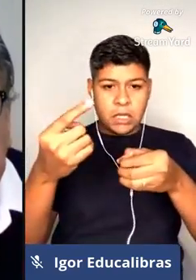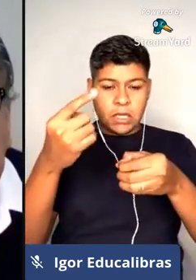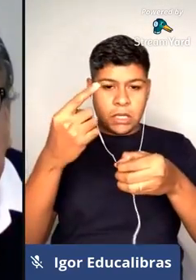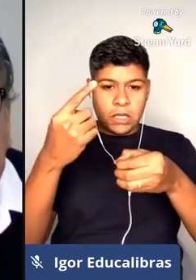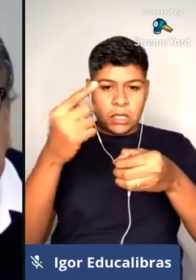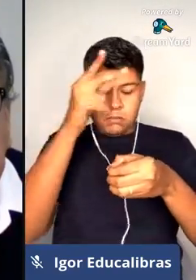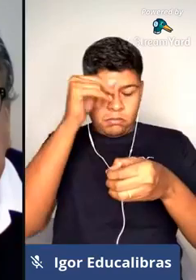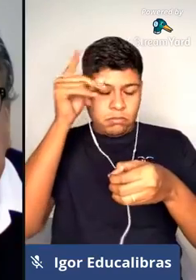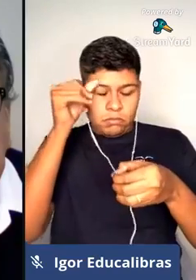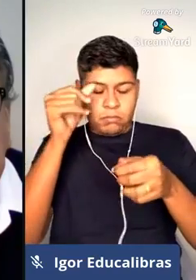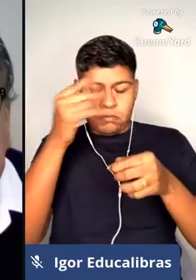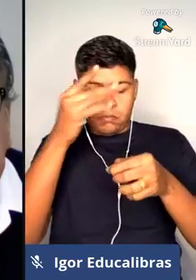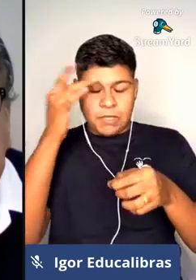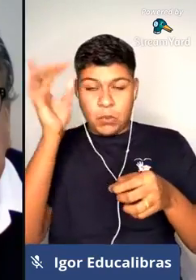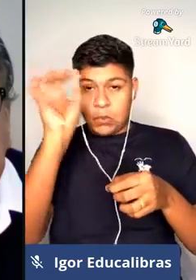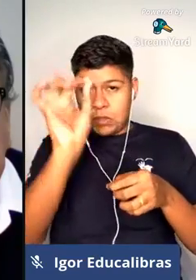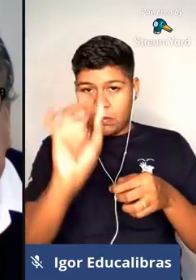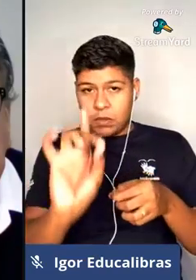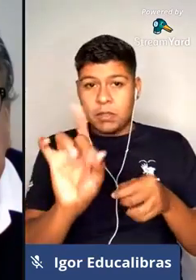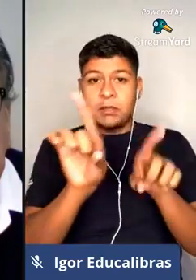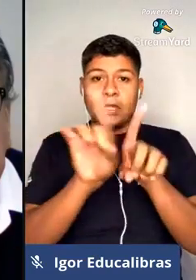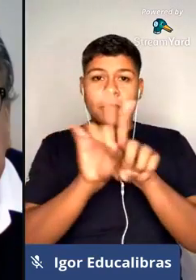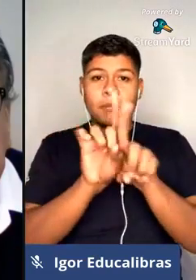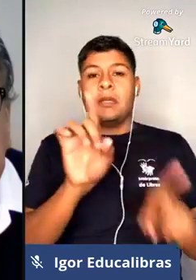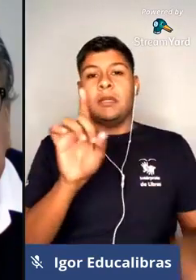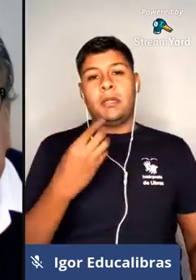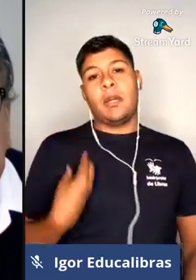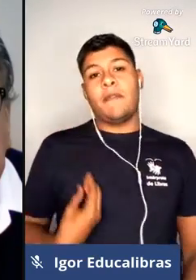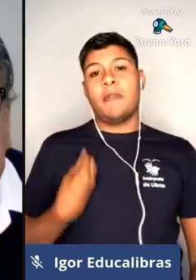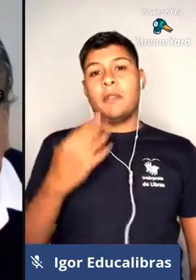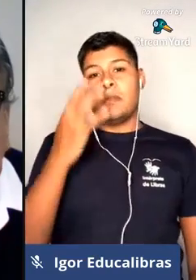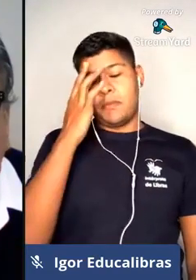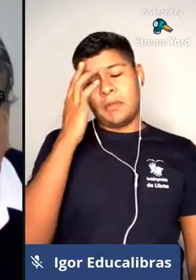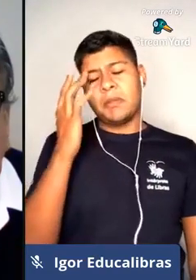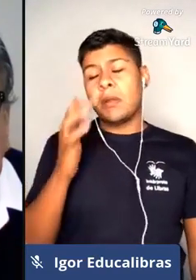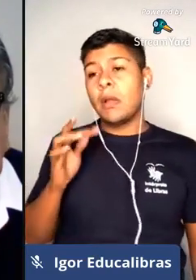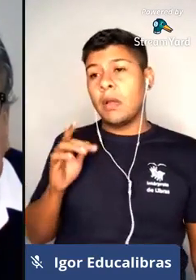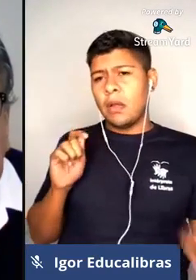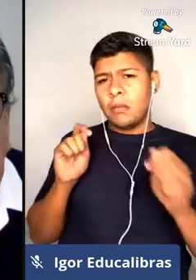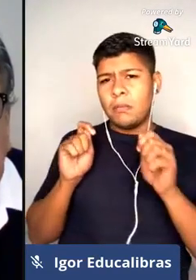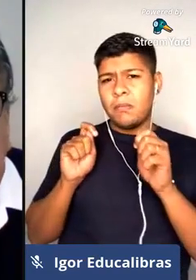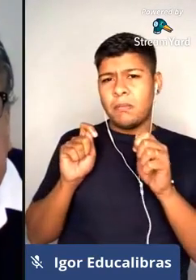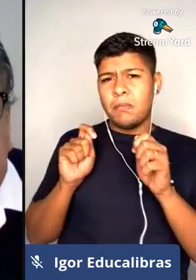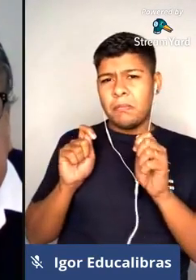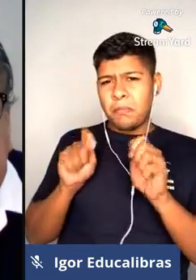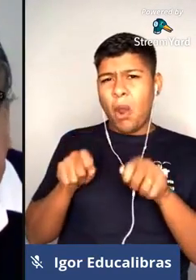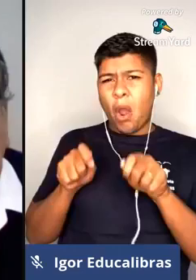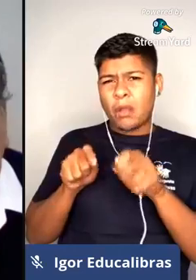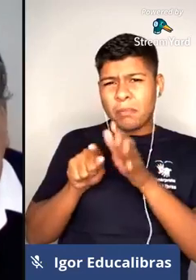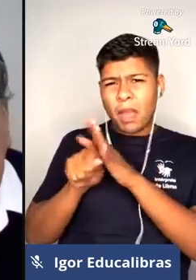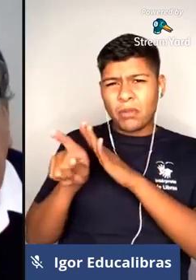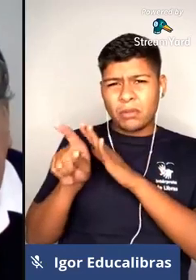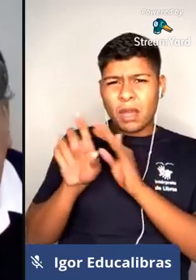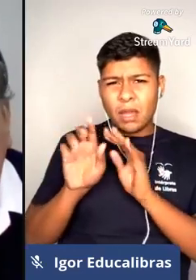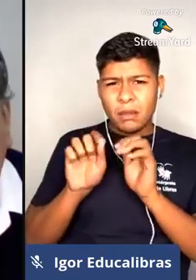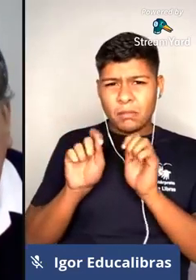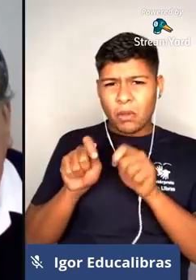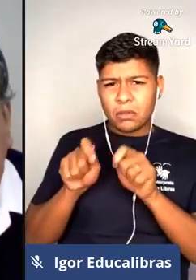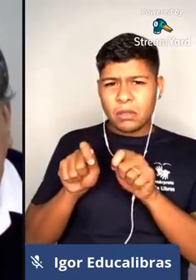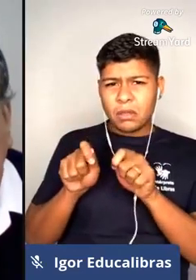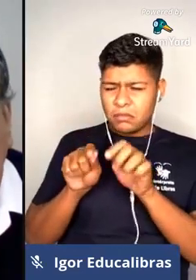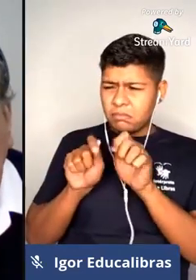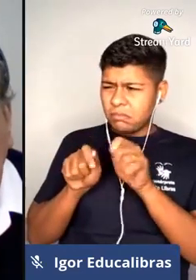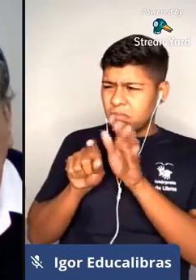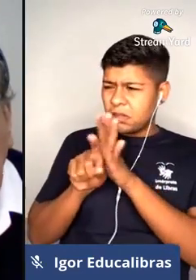própria sociedade na vida das pessoas. Deixa eu te perguntar uma coisa. Deixa eu te interromper um pouco. Se eu